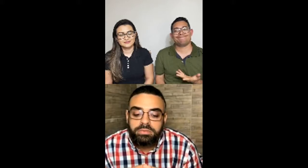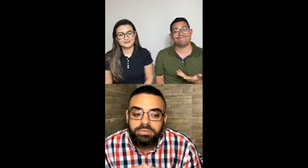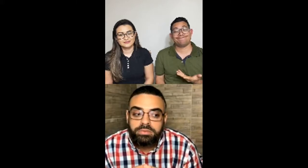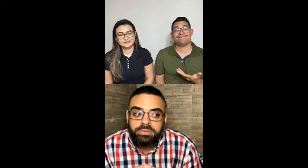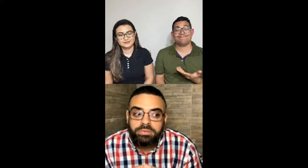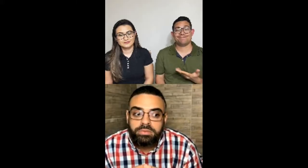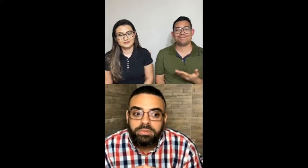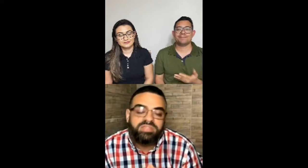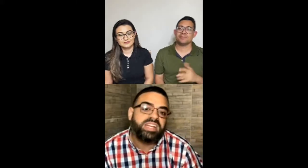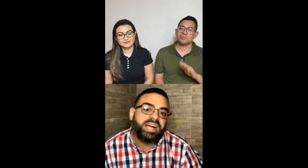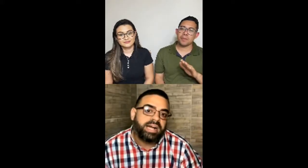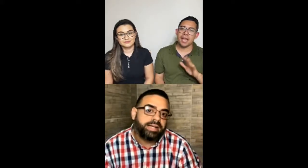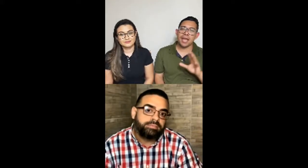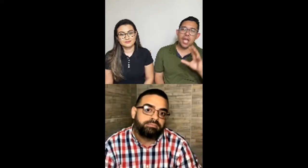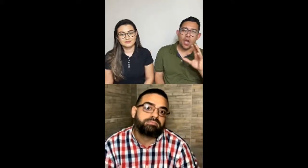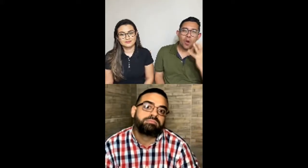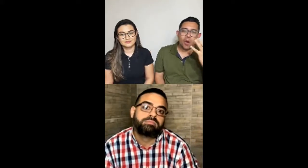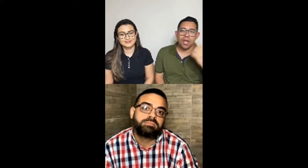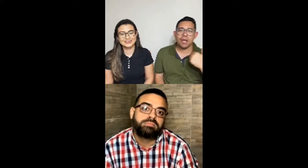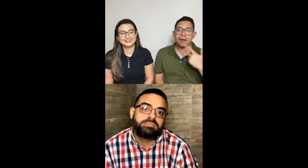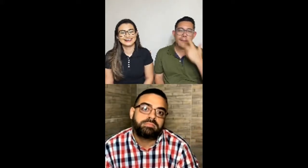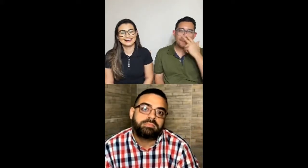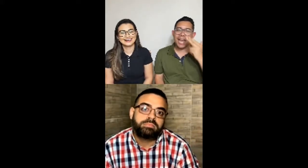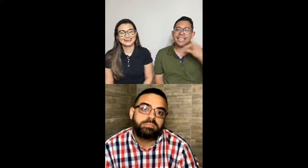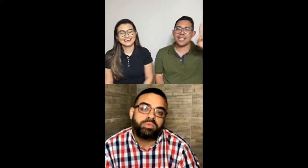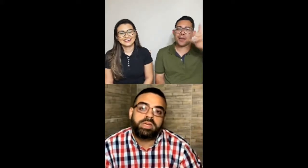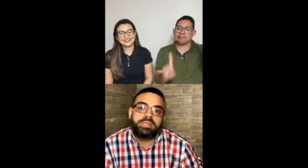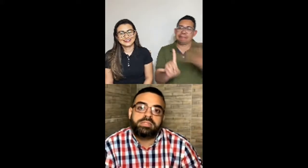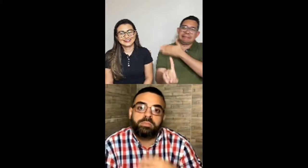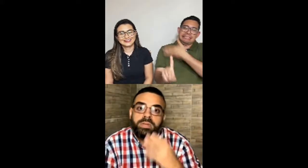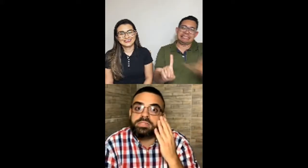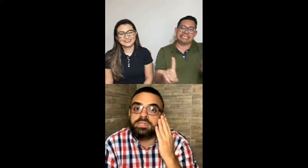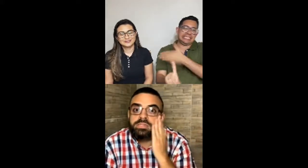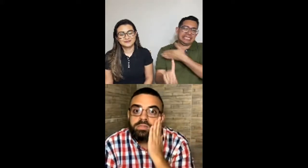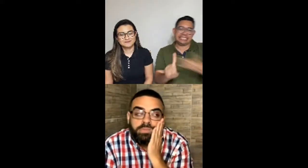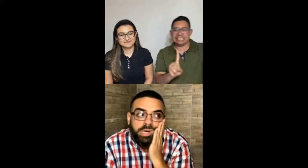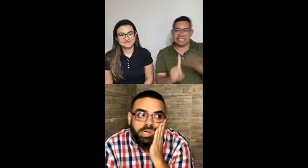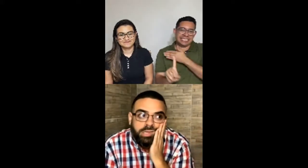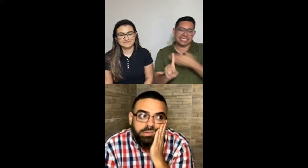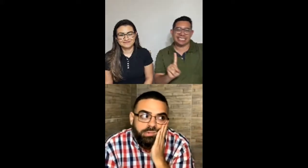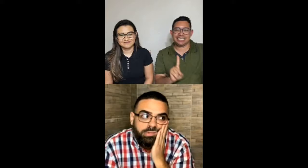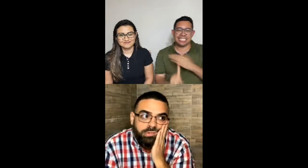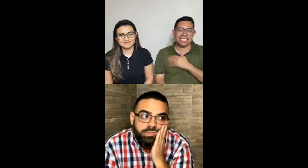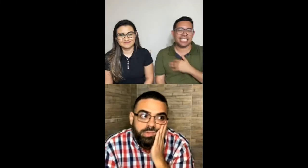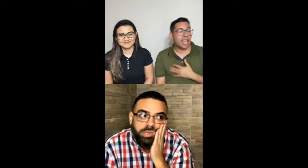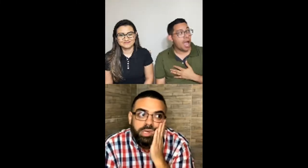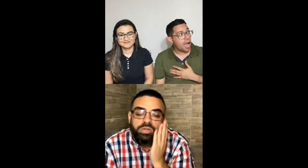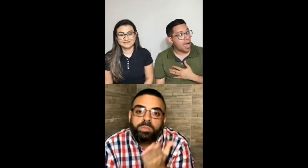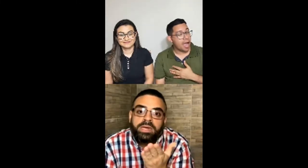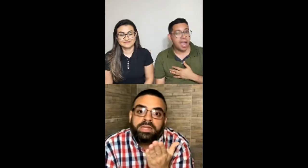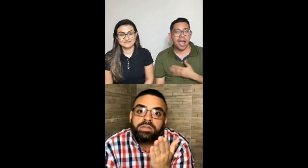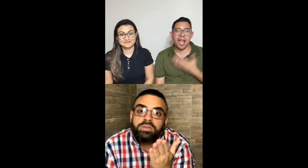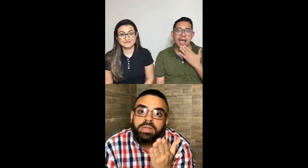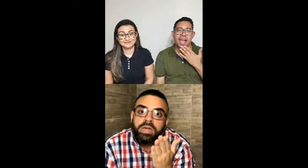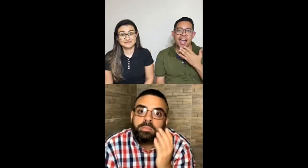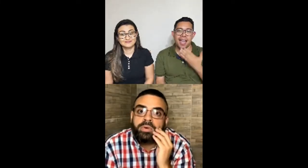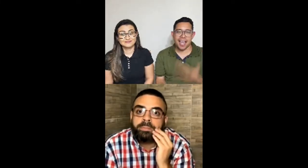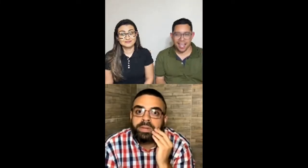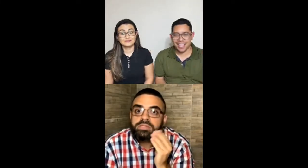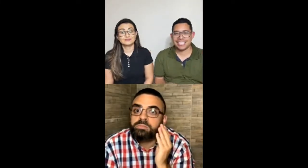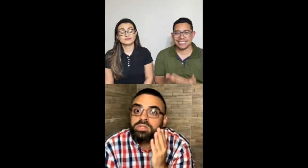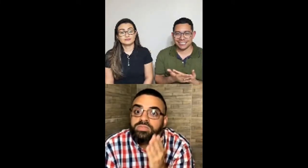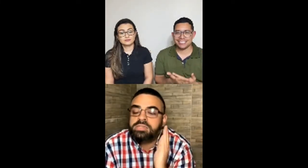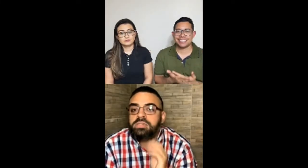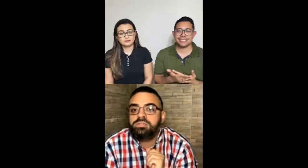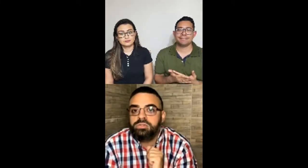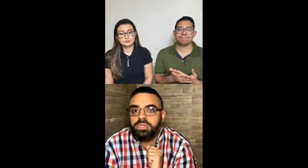nada. Entendeu? Então, o que aconteceu? Eu veio na cara. Porque, assim, eu